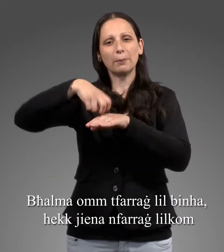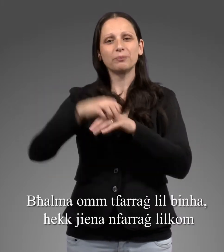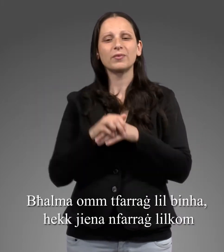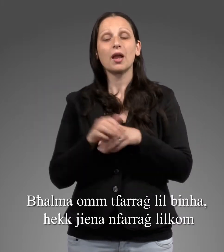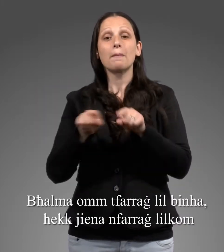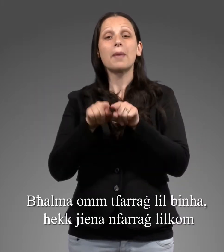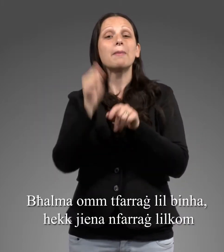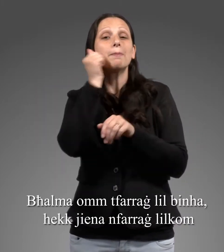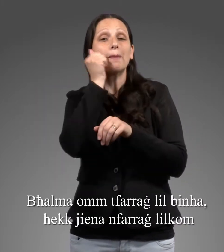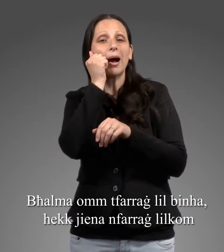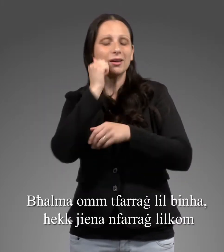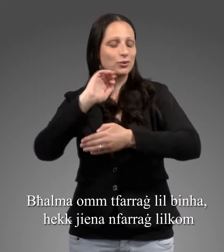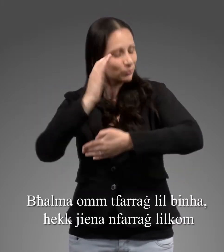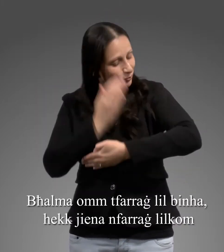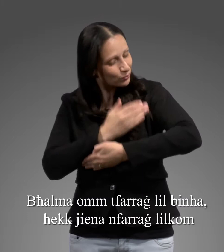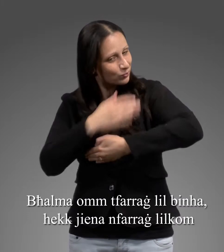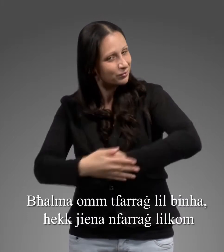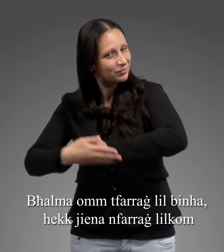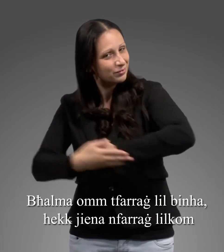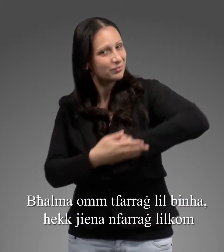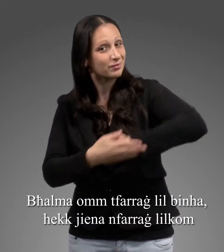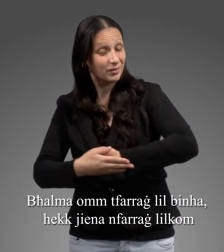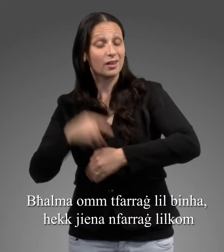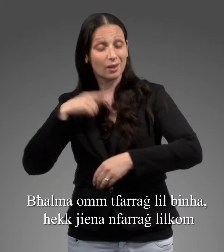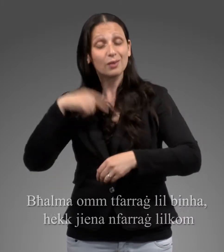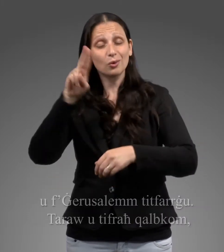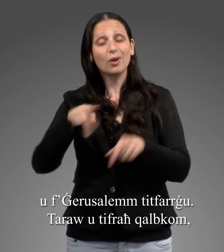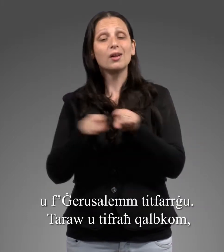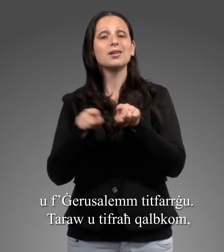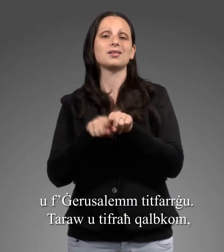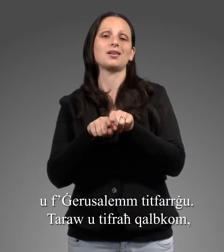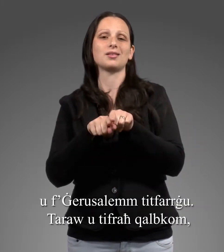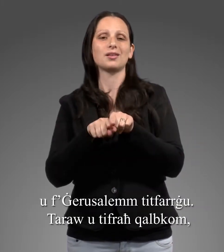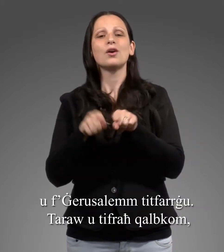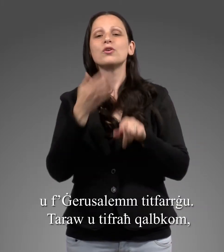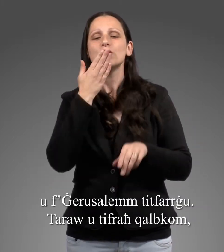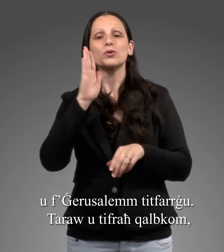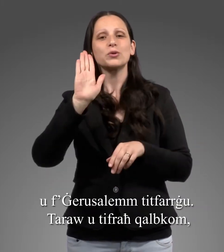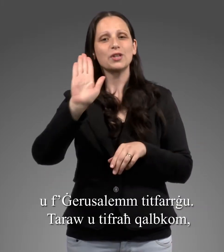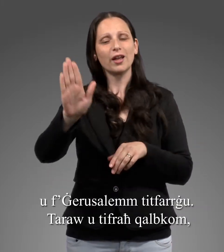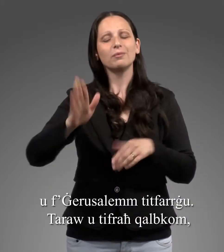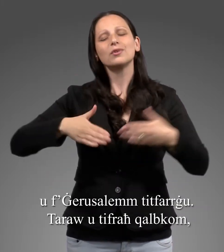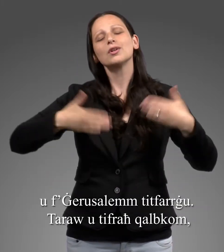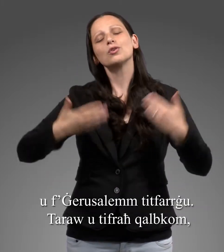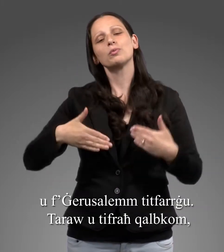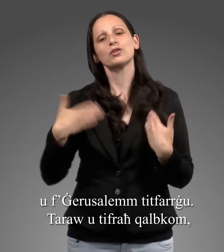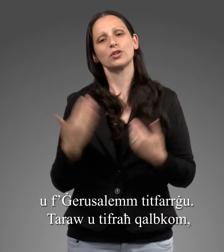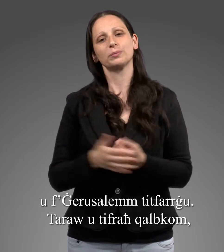Palma għom tfarraċ l-bina, ek jena nfarraċ l-kom, u f'Ġerusalemm titfarġu.